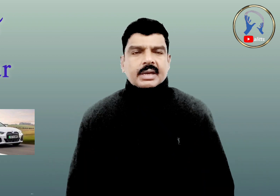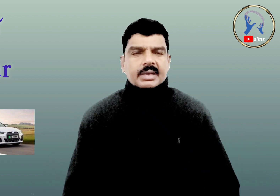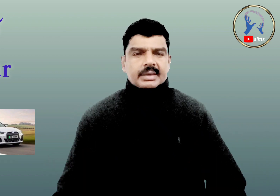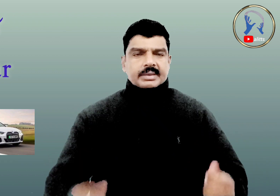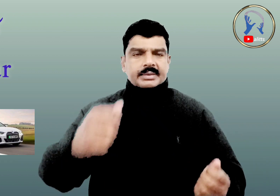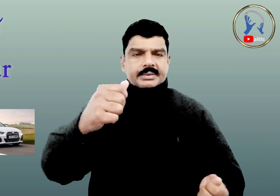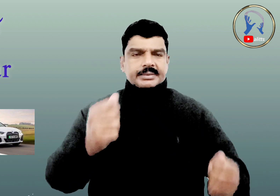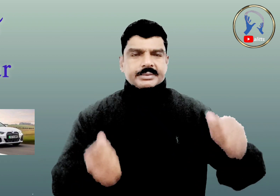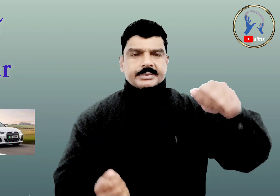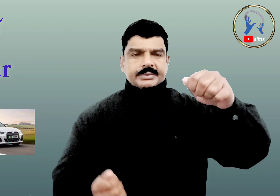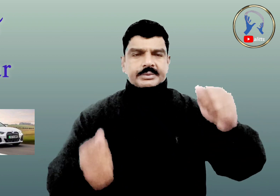कार,